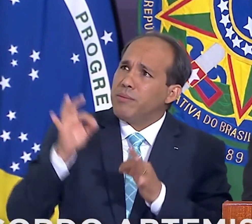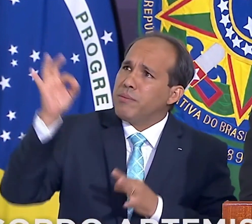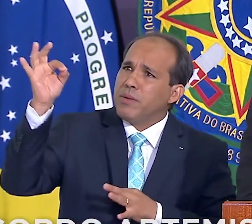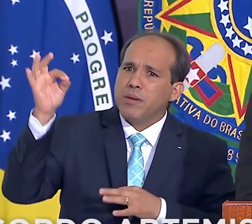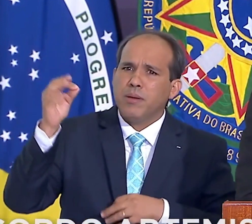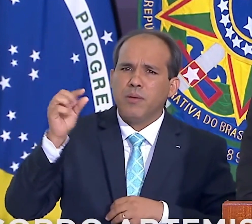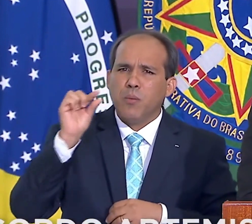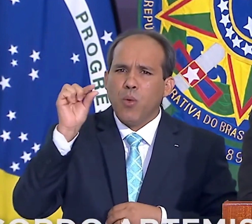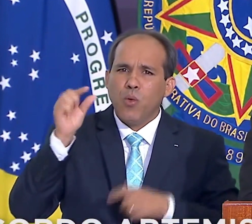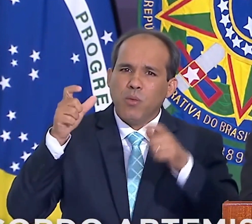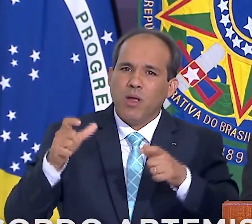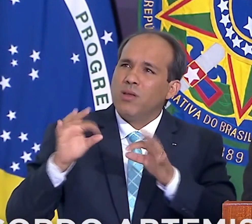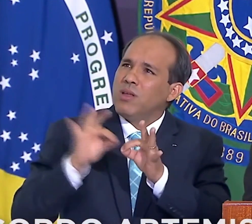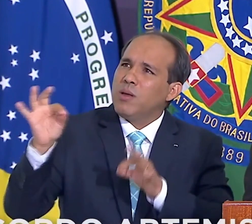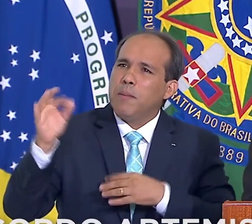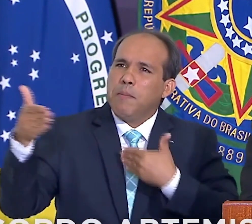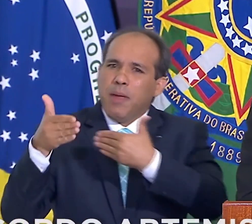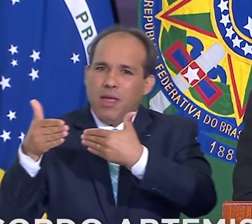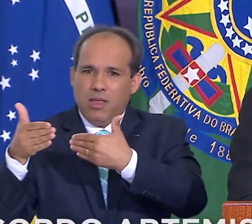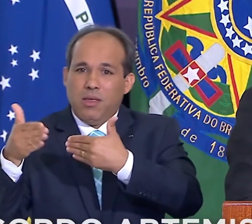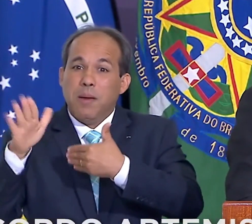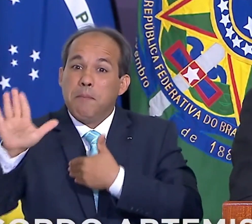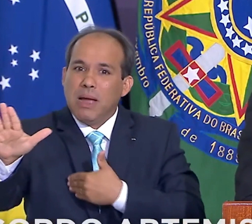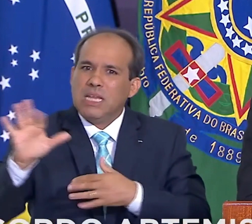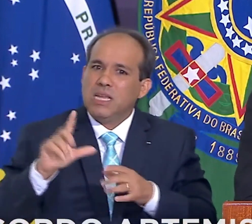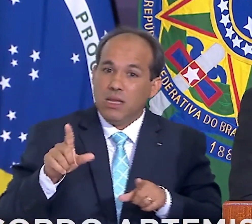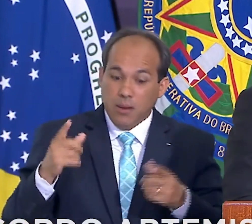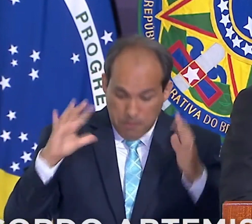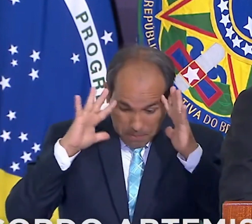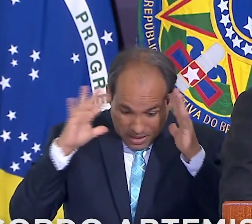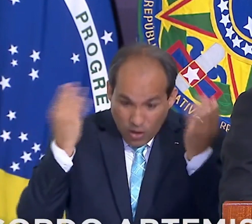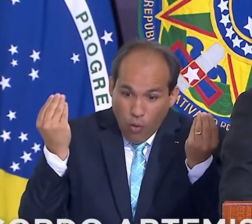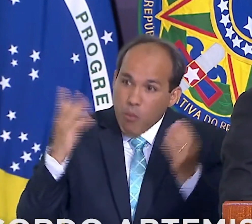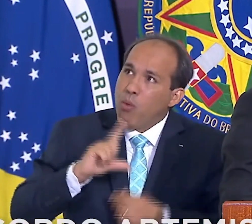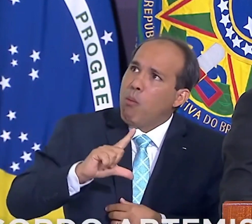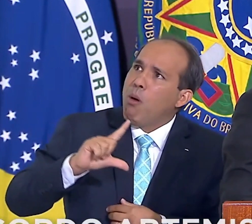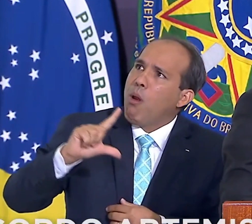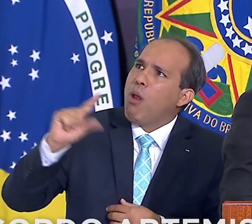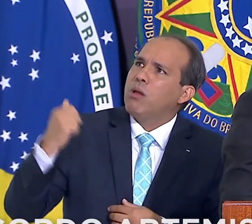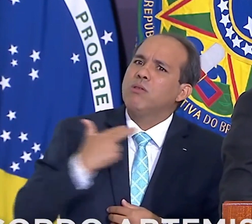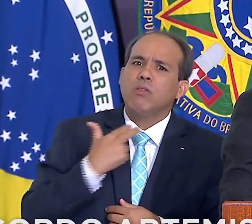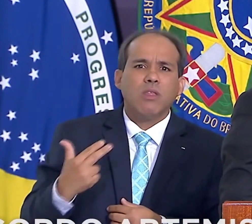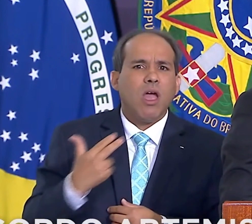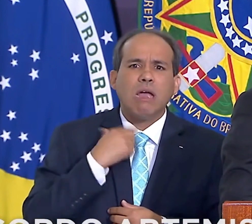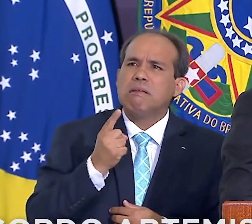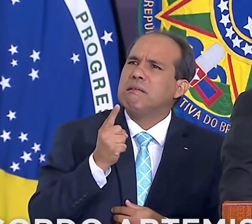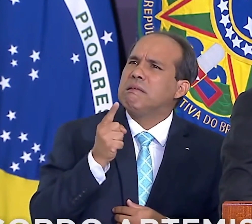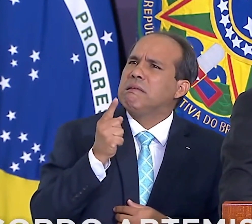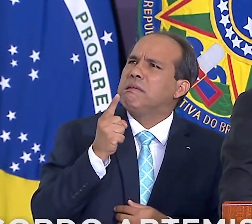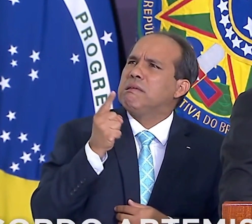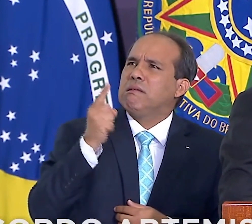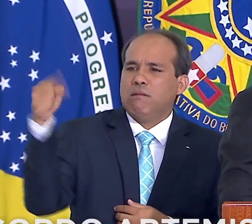altura, mas é uma distância gigantesca para nós, seres humanos.